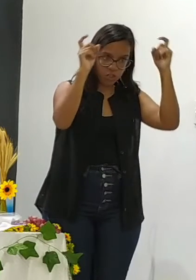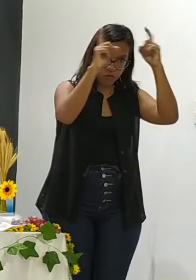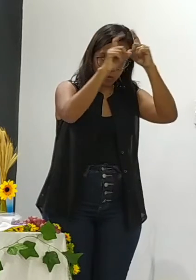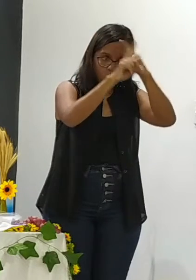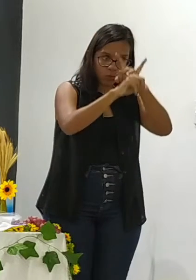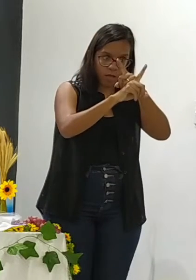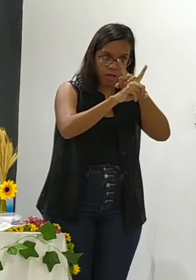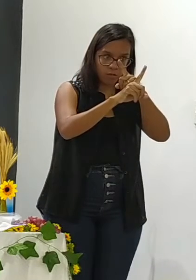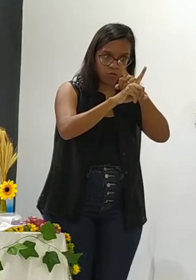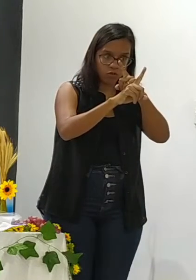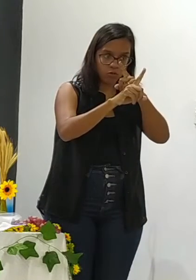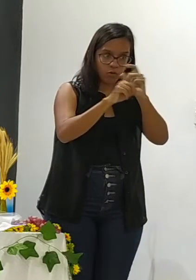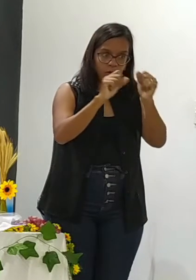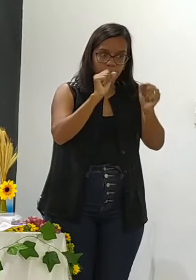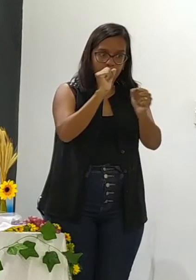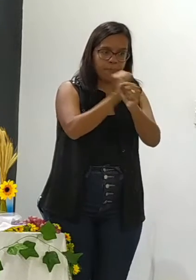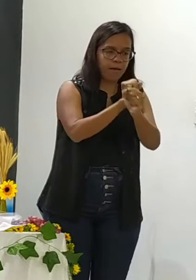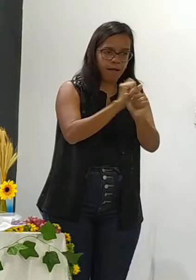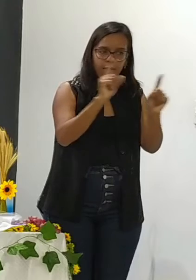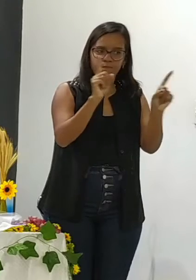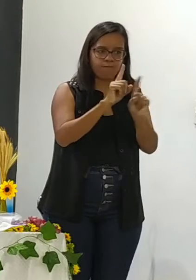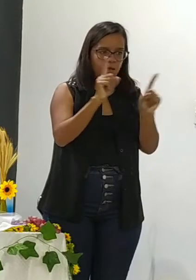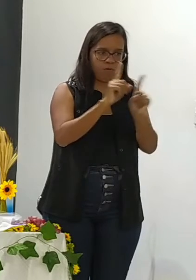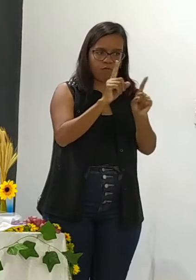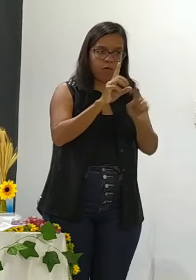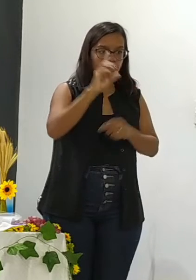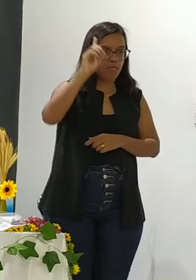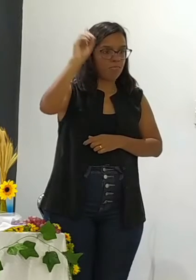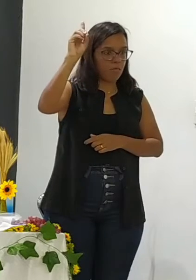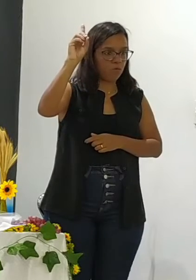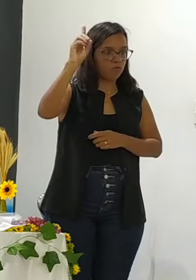Deus ele traz grandes promessas.